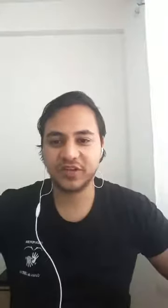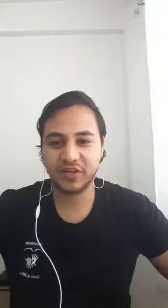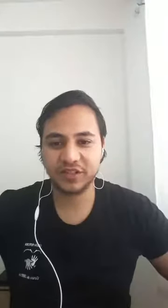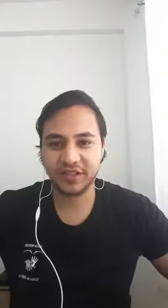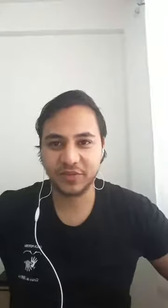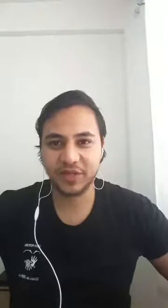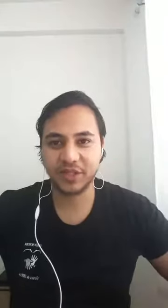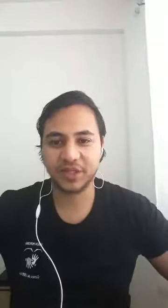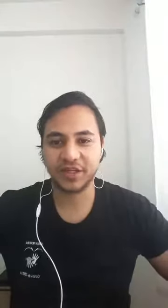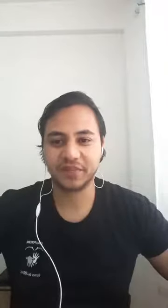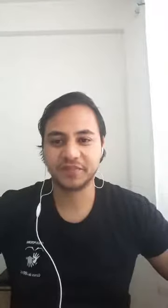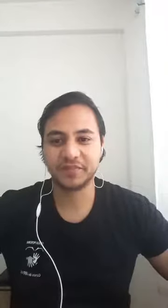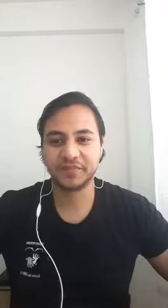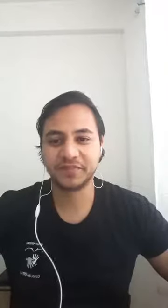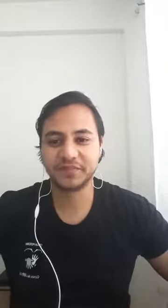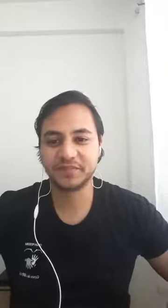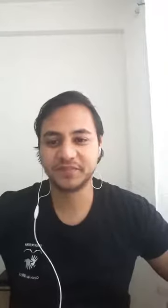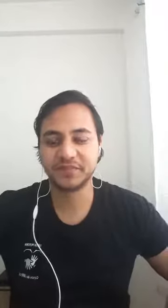A solicitação para Jana.